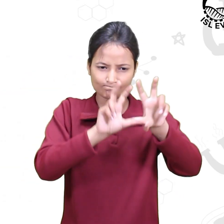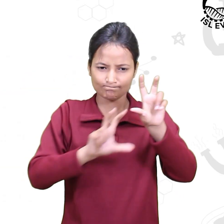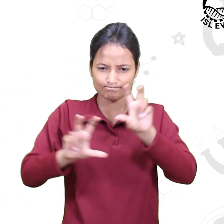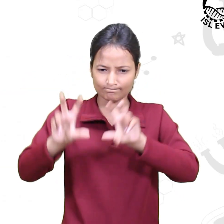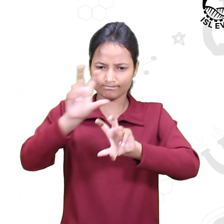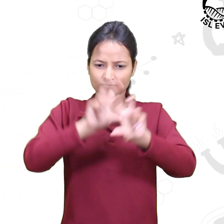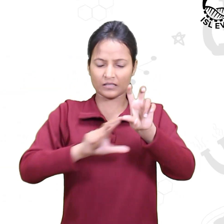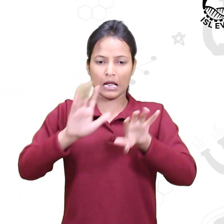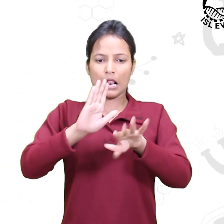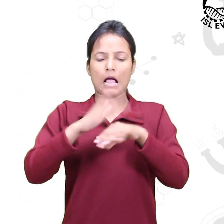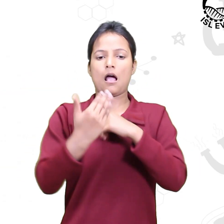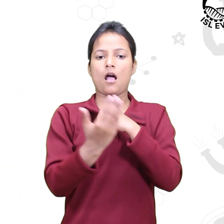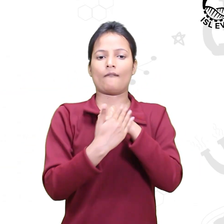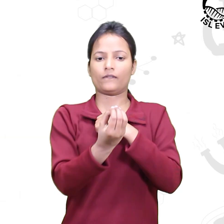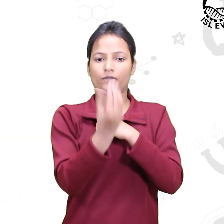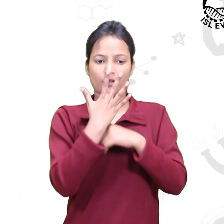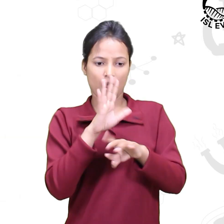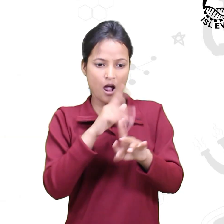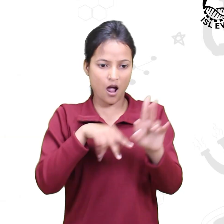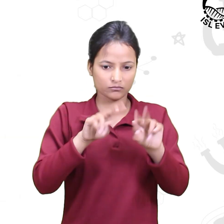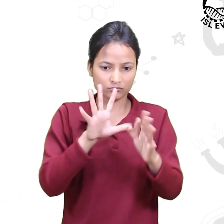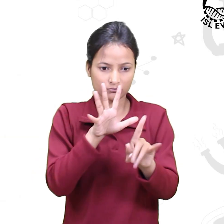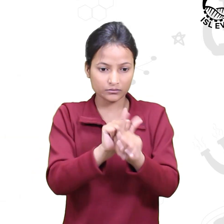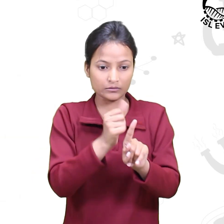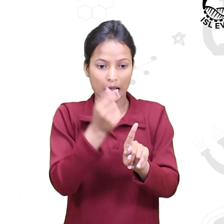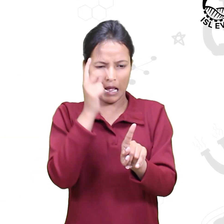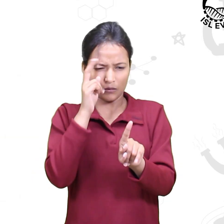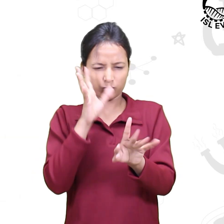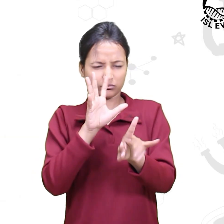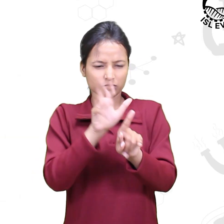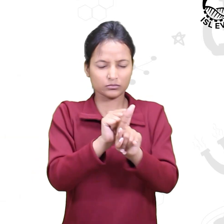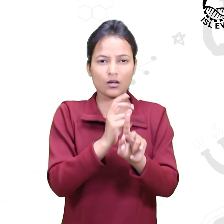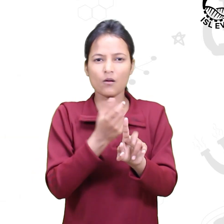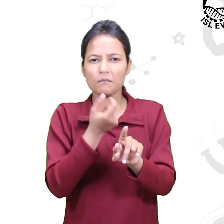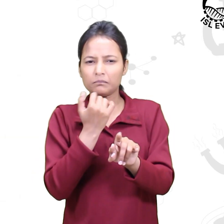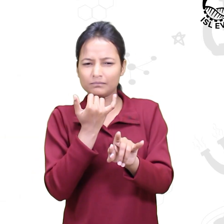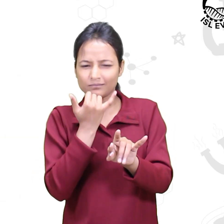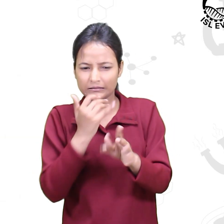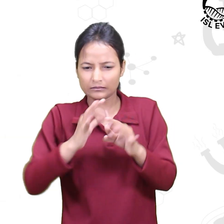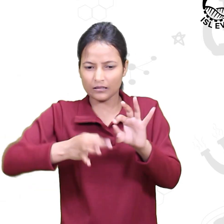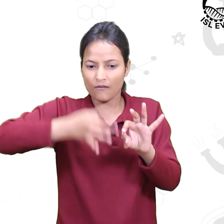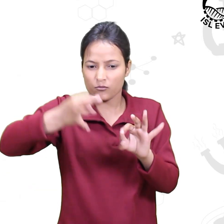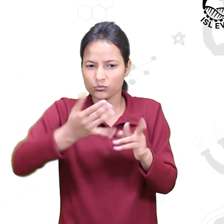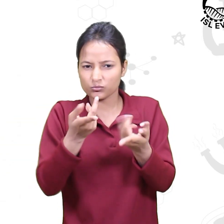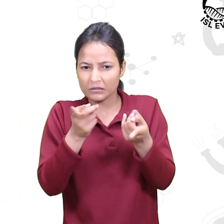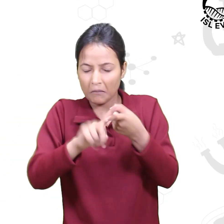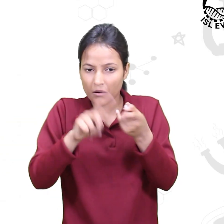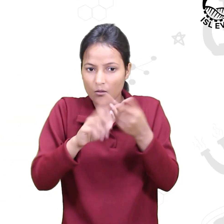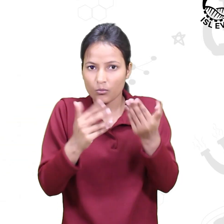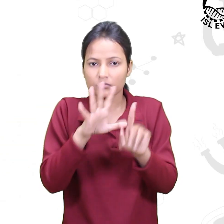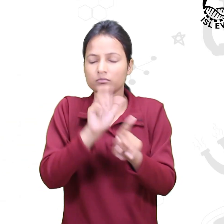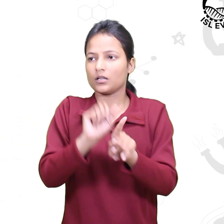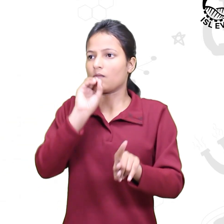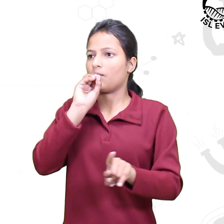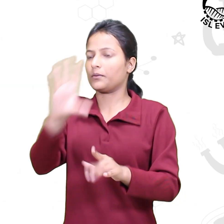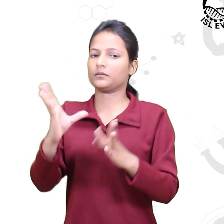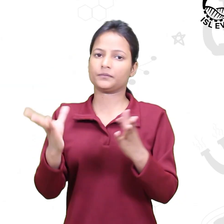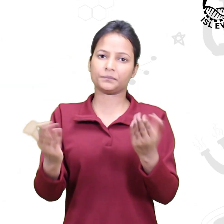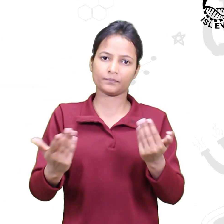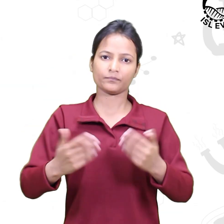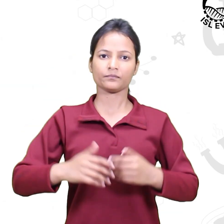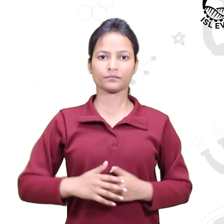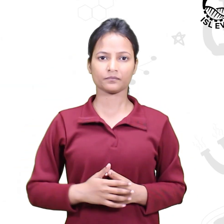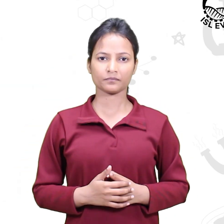तो वो अलार्म बजाता है कि नहीं यहाँ हुआ तो ये प्रॉब्लम बढ़ाएगा। तो हमें बहुत सारी इन्फॉर्मेशन होल जीनोम सीक्वेंसेस से मिल जाती